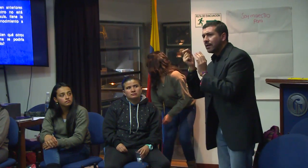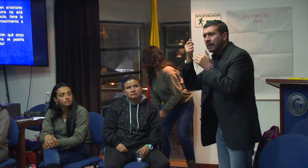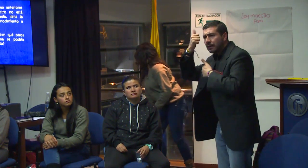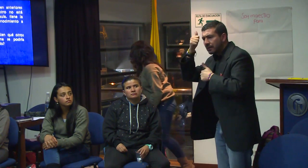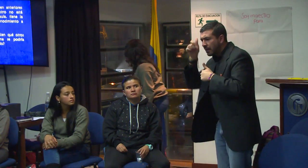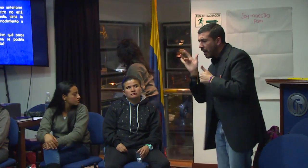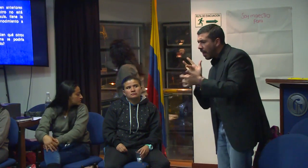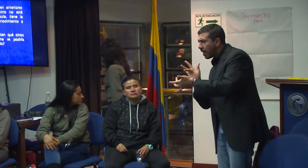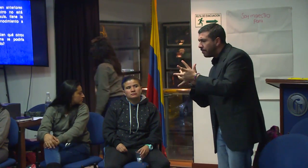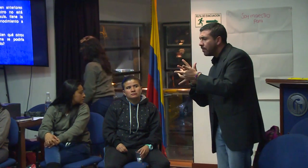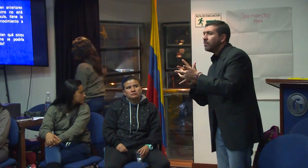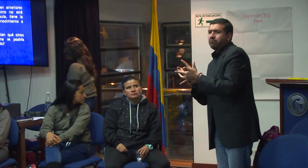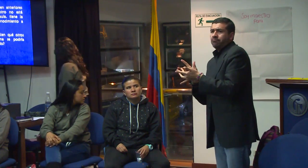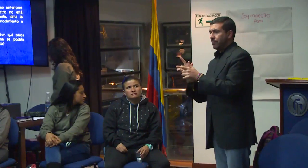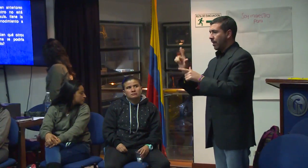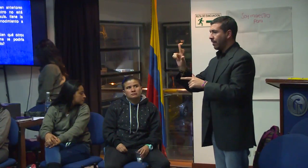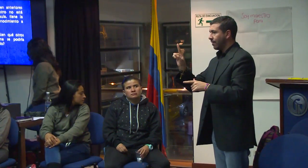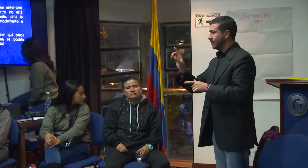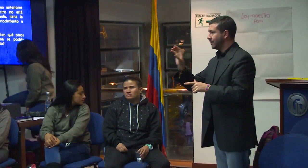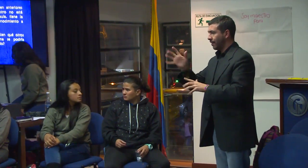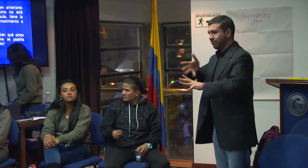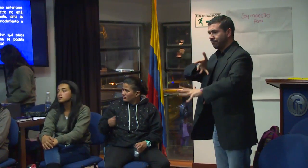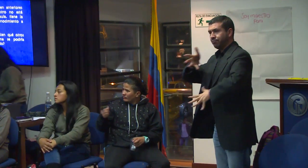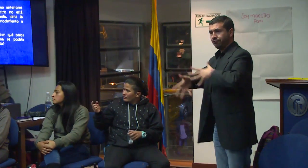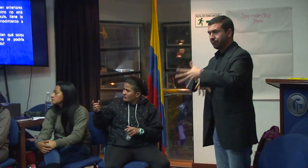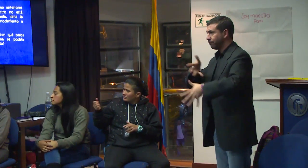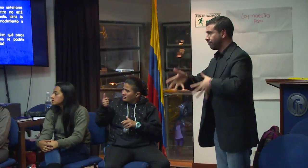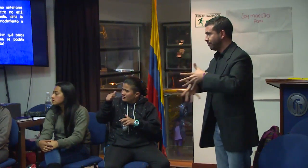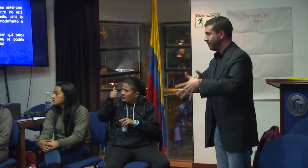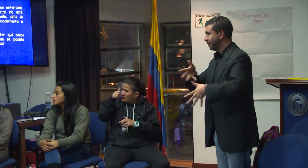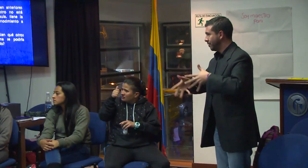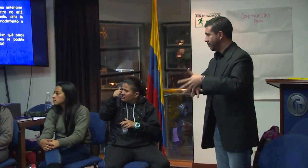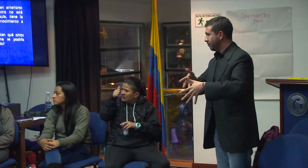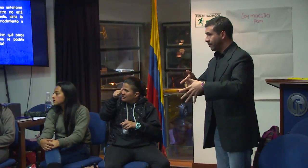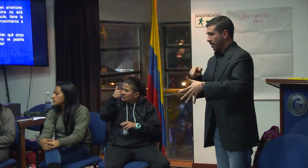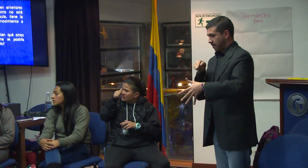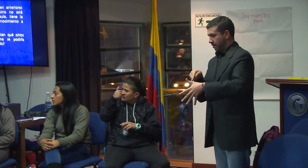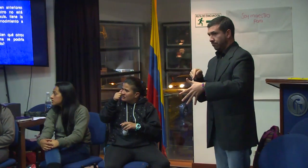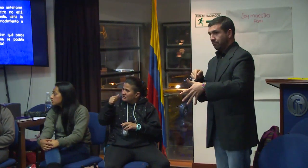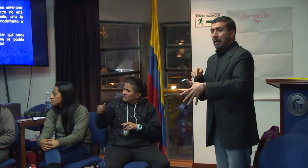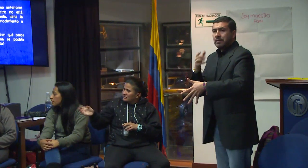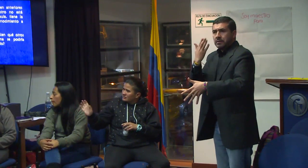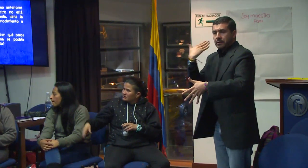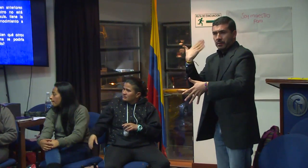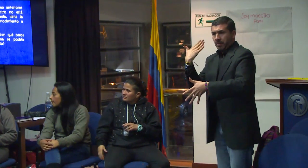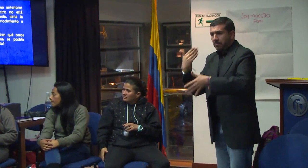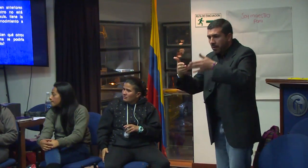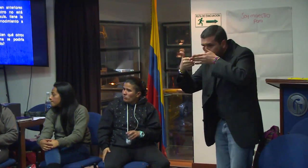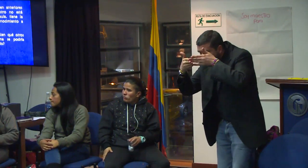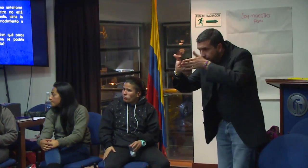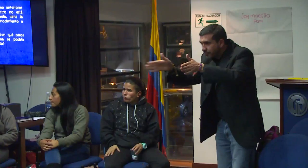tema de comunicación, ¿sí? Lo concibo, manejo los criterios de la lengua de señas.